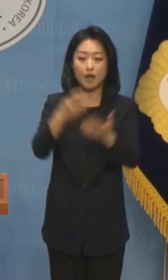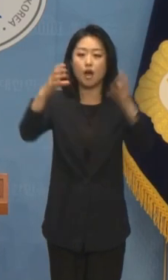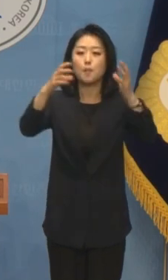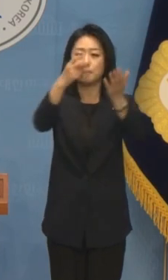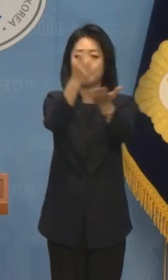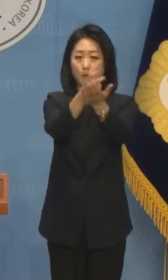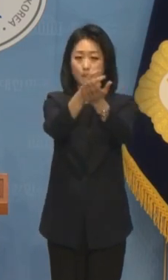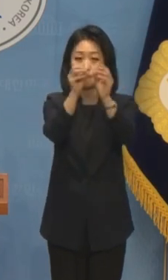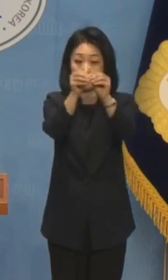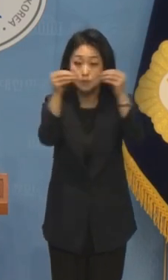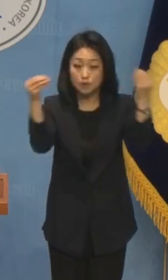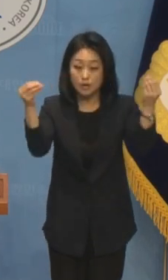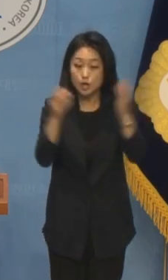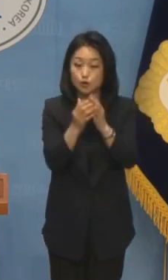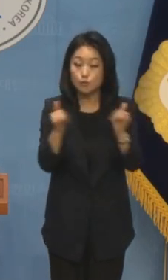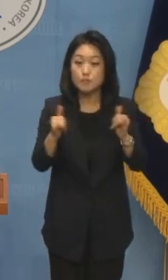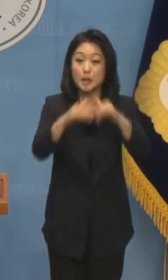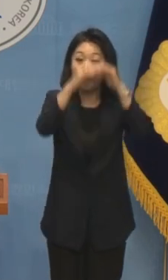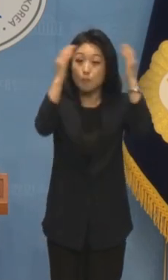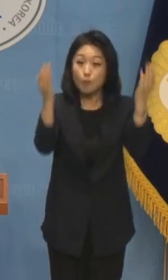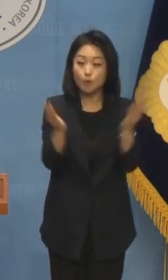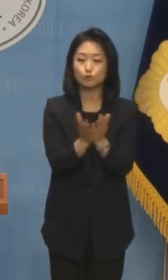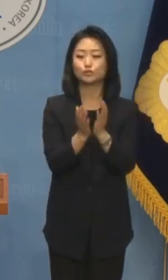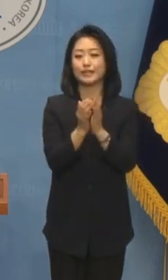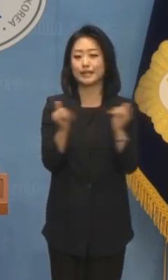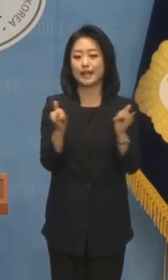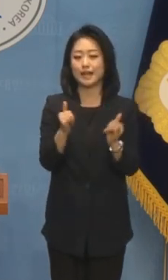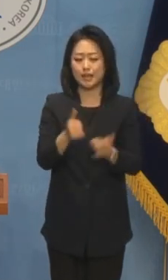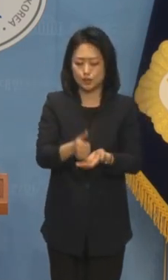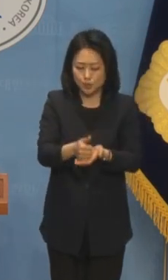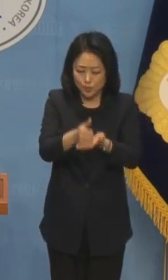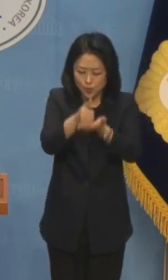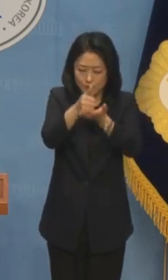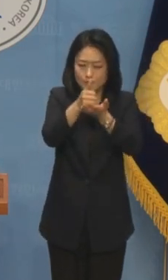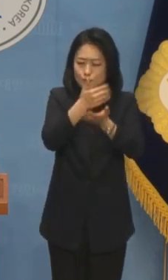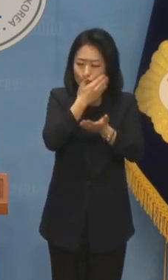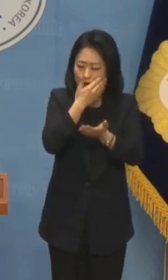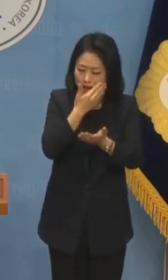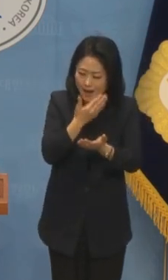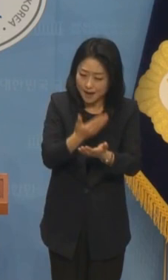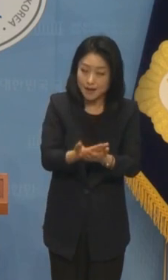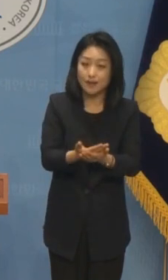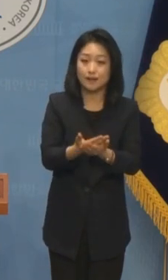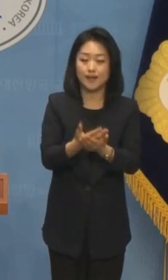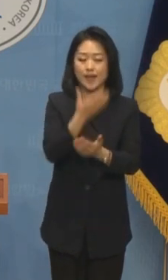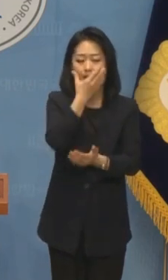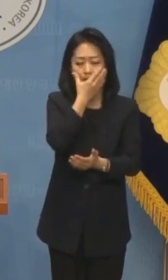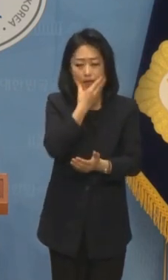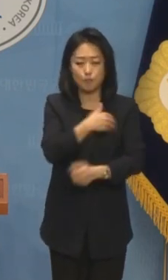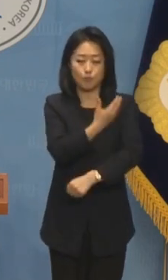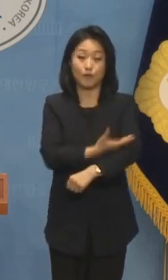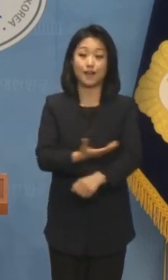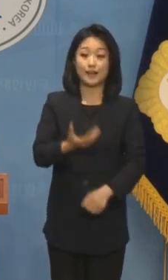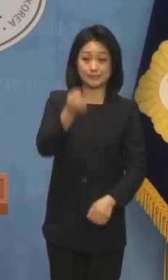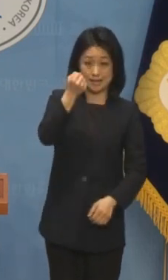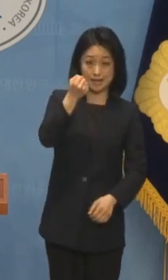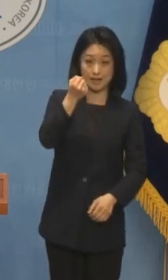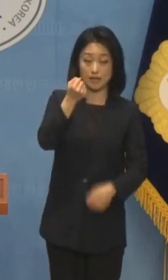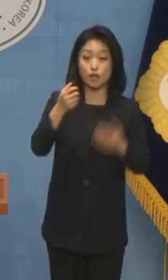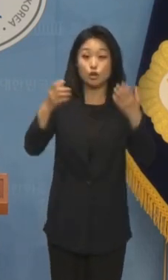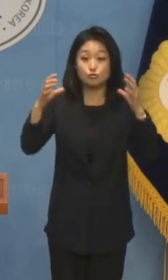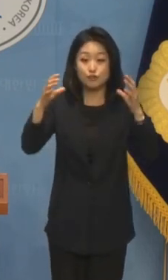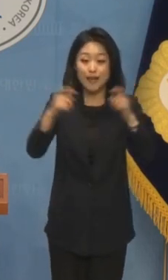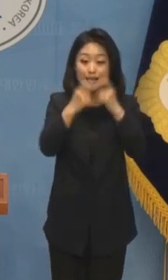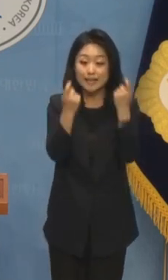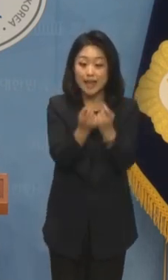헌법에서는 모든 국민은 인간으로서의 존엄과 가치를 가지며 행복을 추구할 권리를 가진다. 국가는